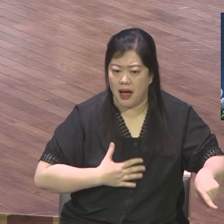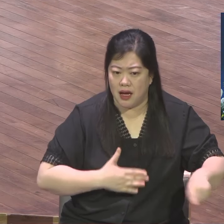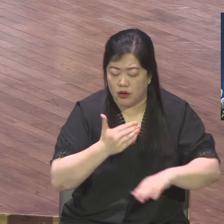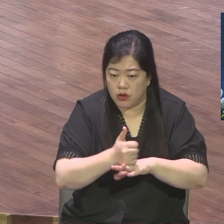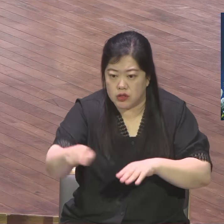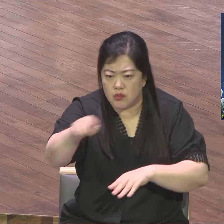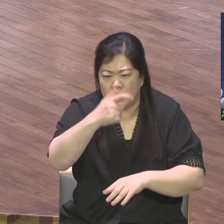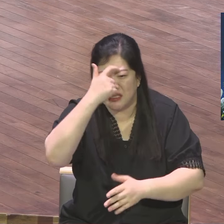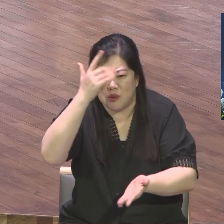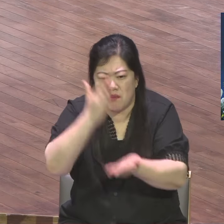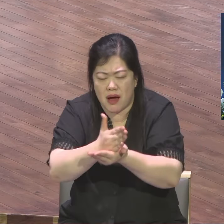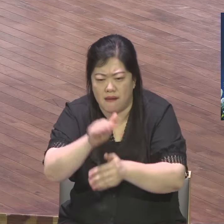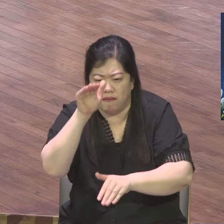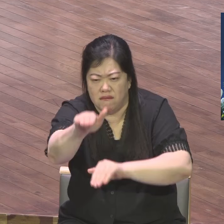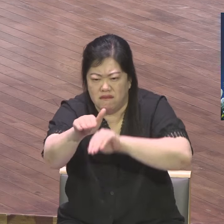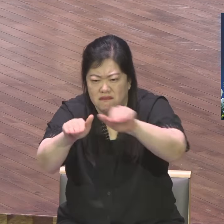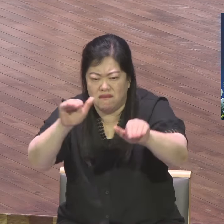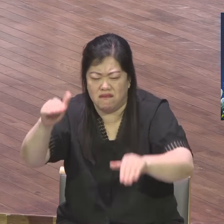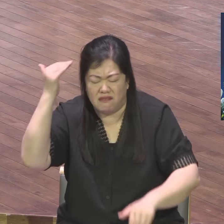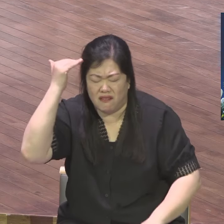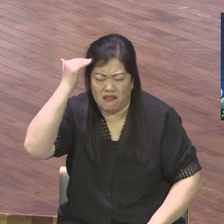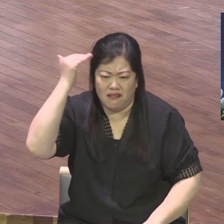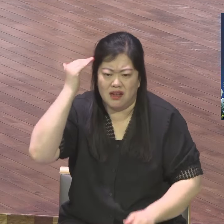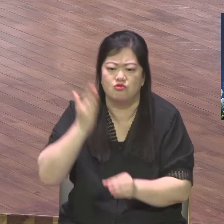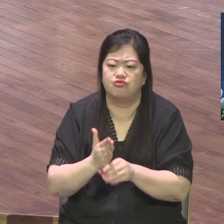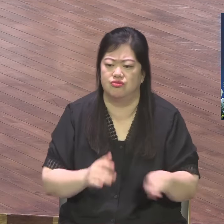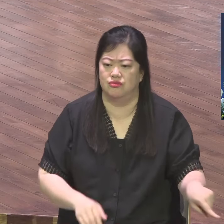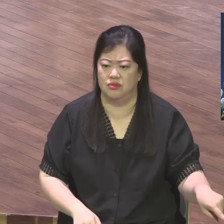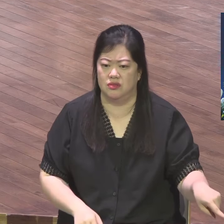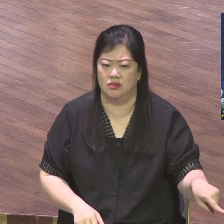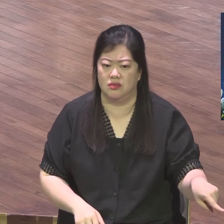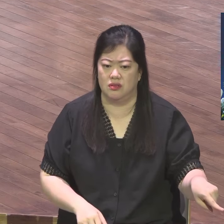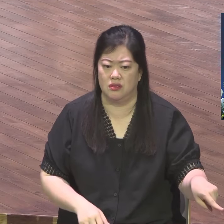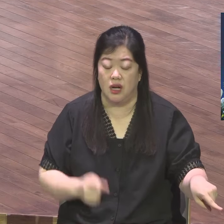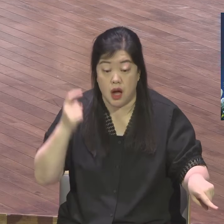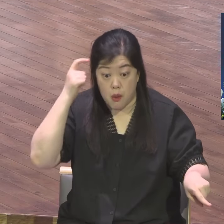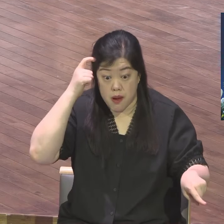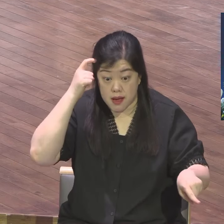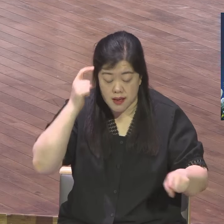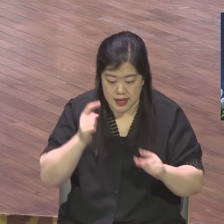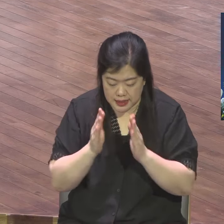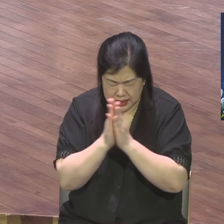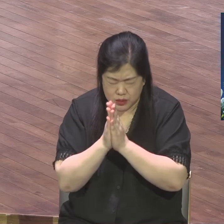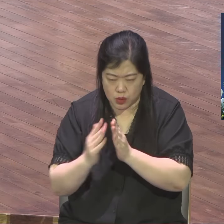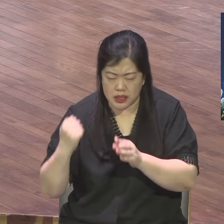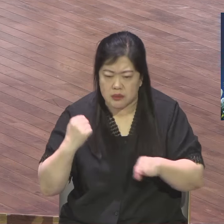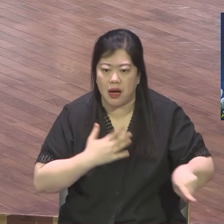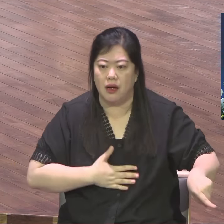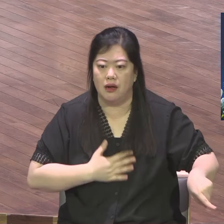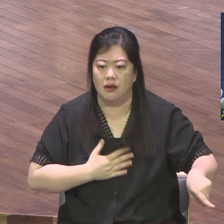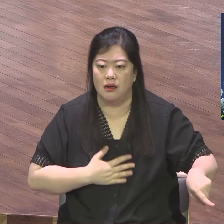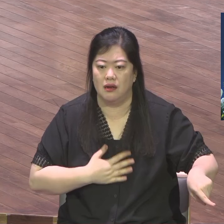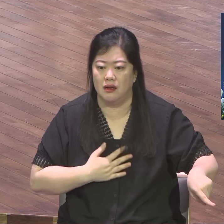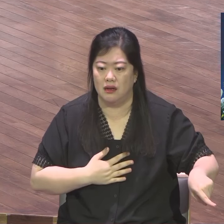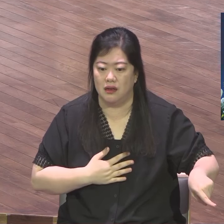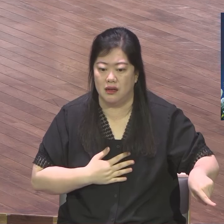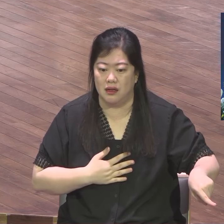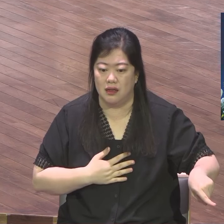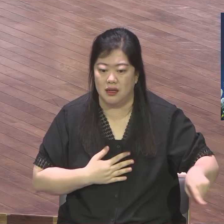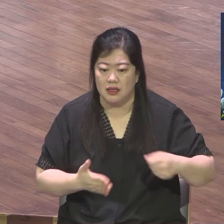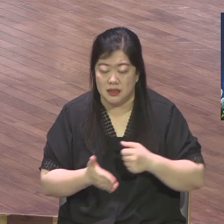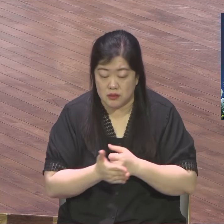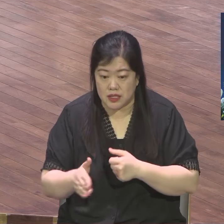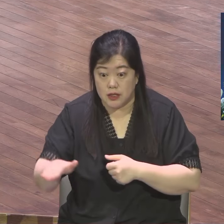우리가 하나님을 어떻게 생각하느냐에 따라서 기도의 자세가 달라진단 말이에요. 음성이 달라져요. 기도하는